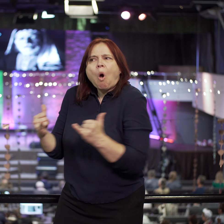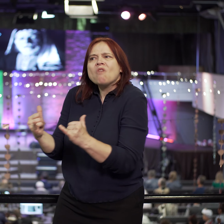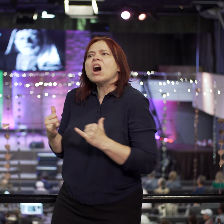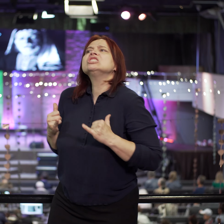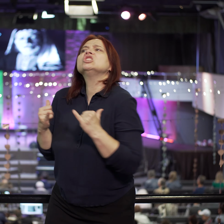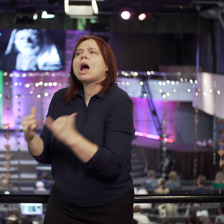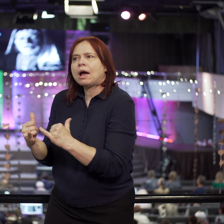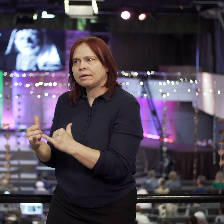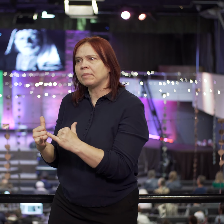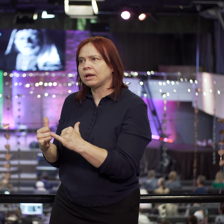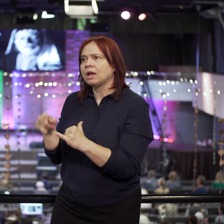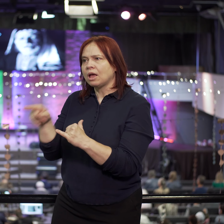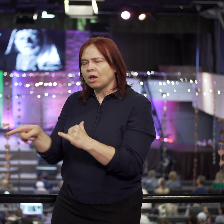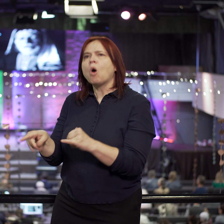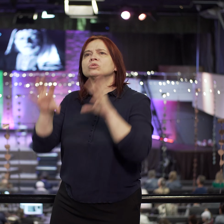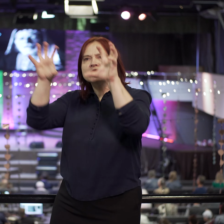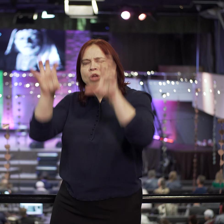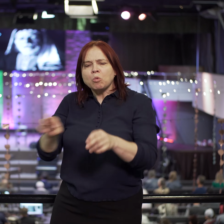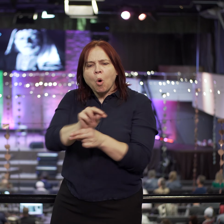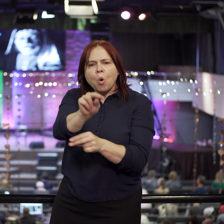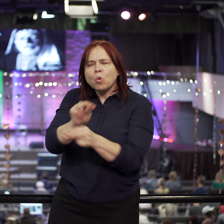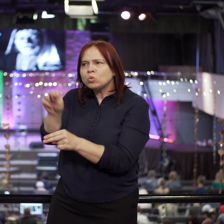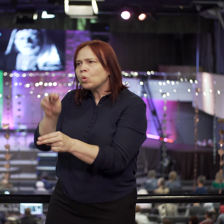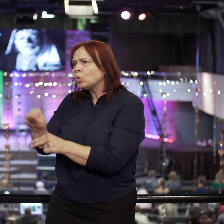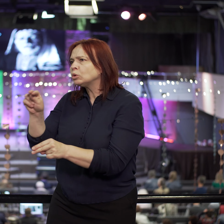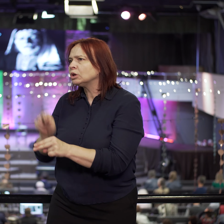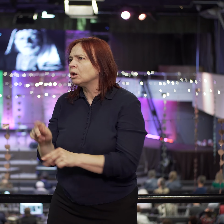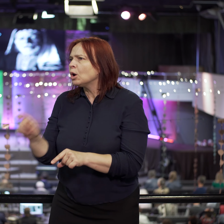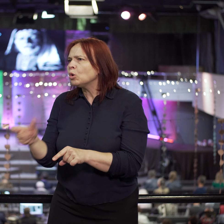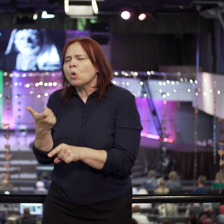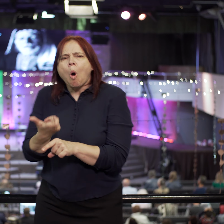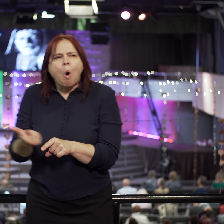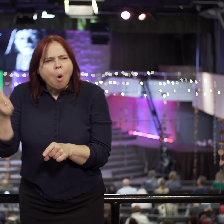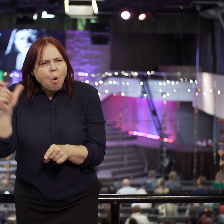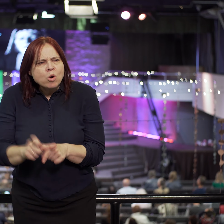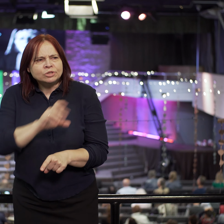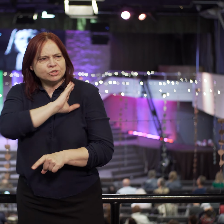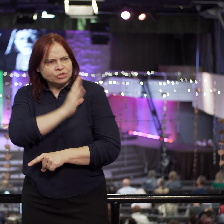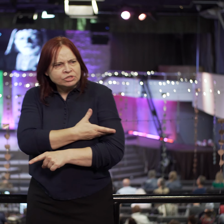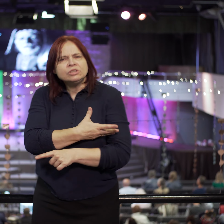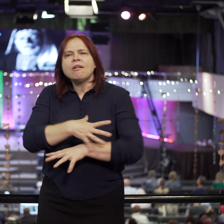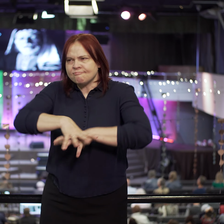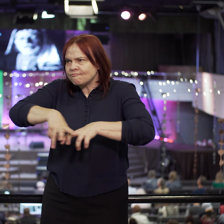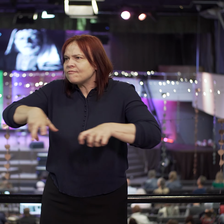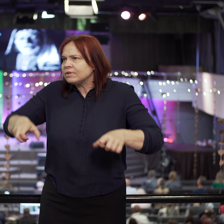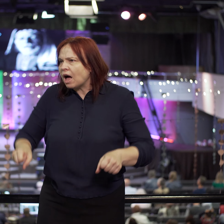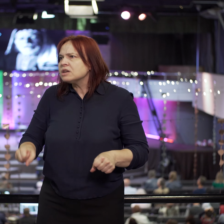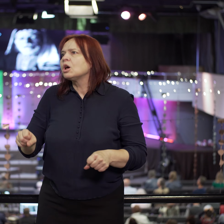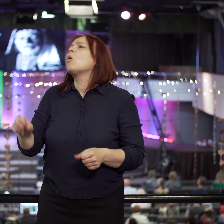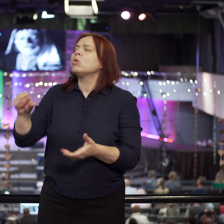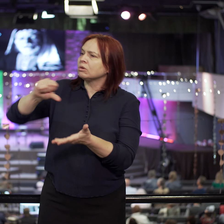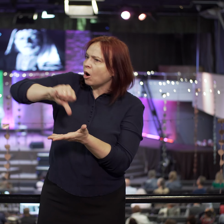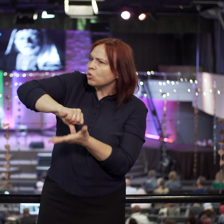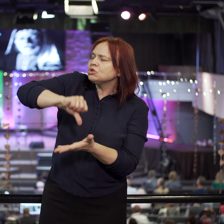маститый законоучитель. Человек весьма влиятельный, член еврейского